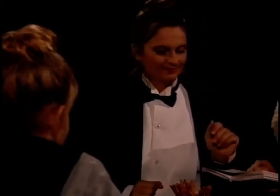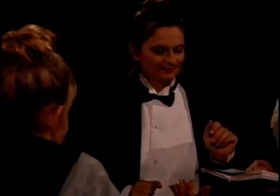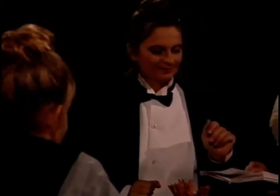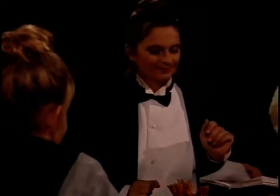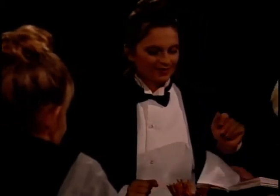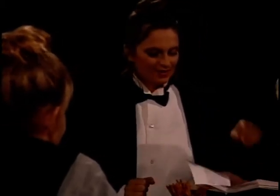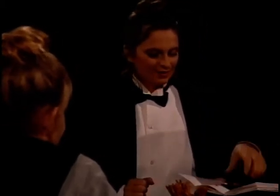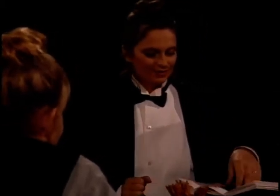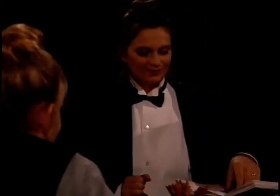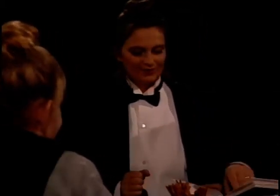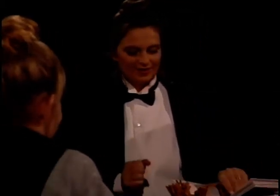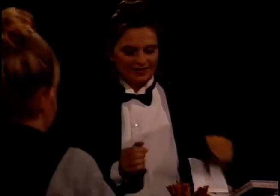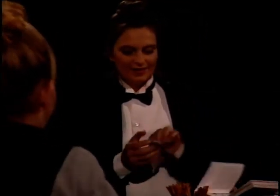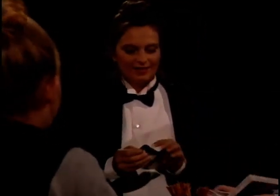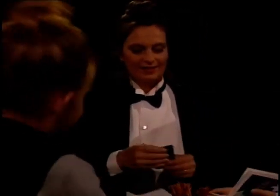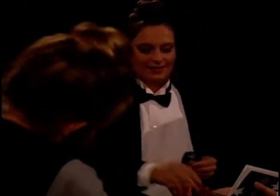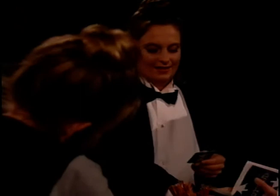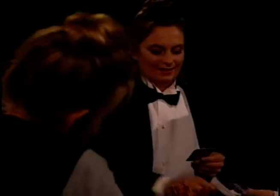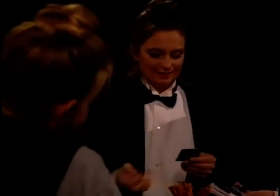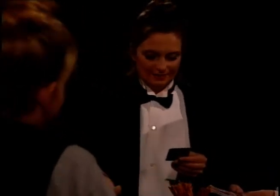Ja. Alltså. Ja. Tackar. Tänne.